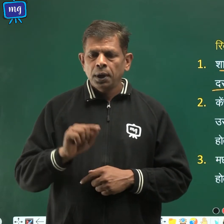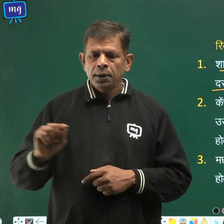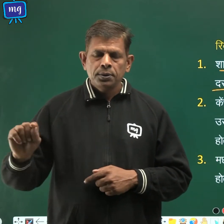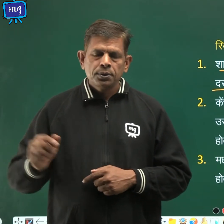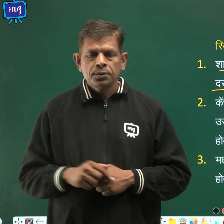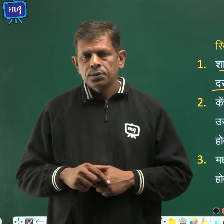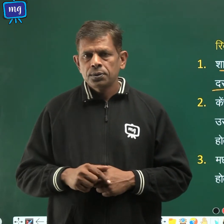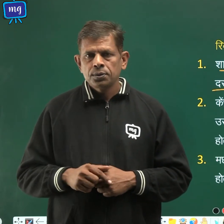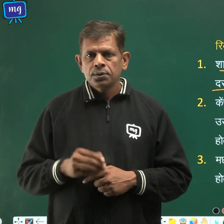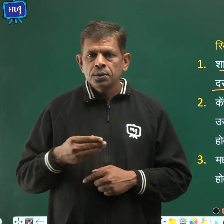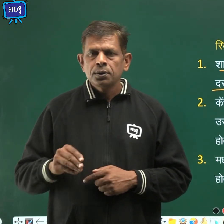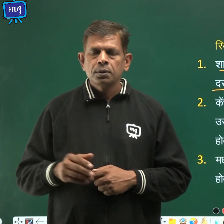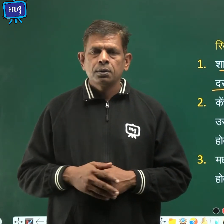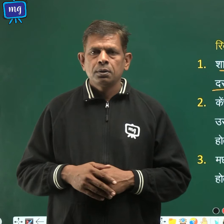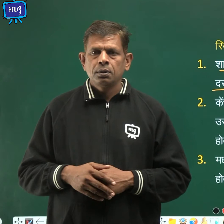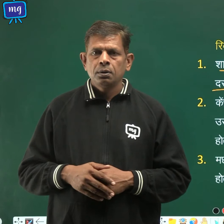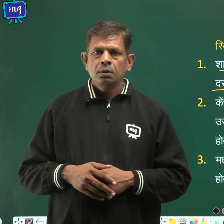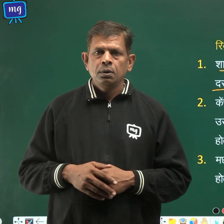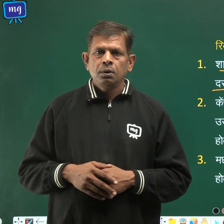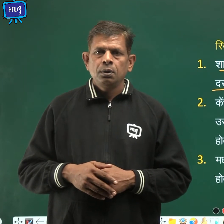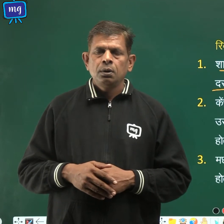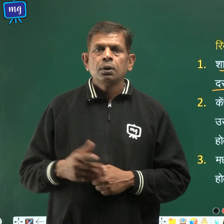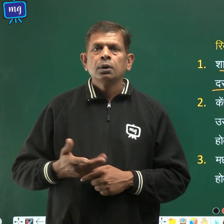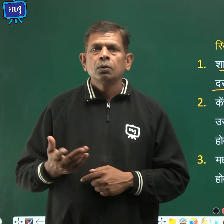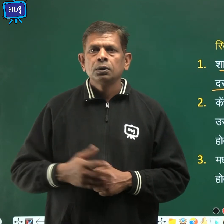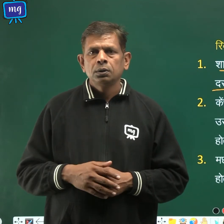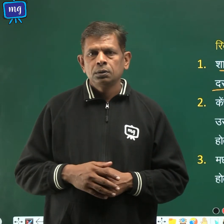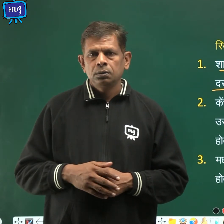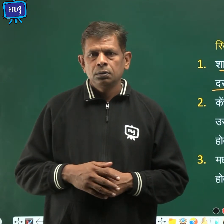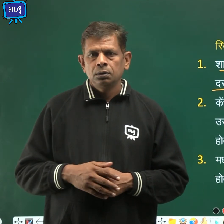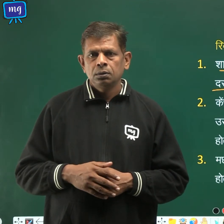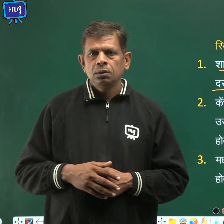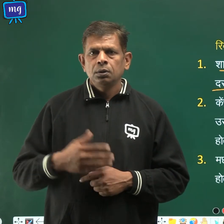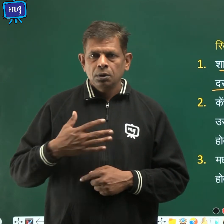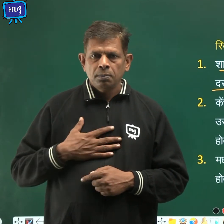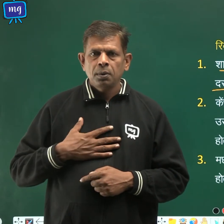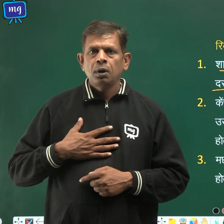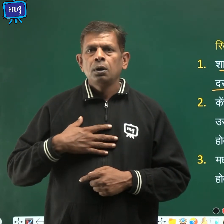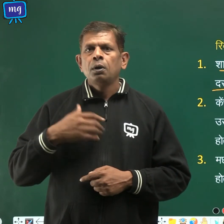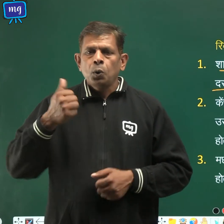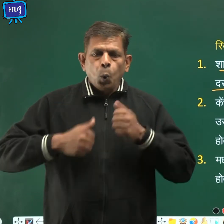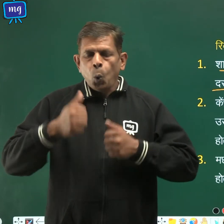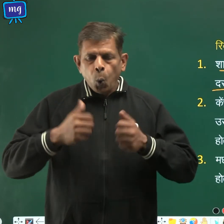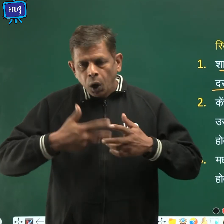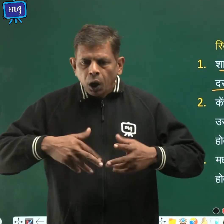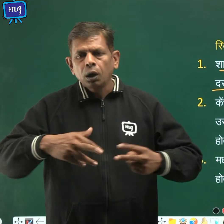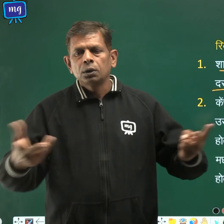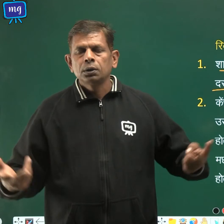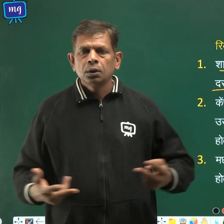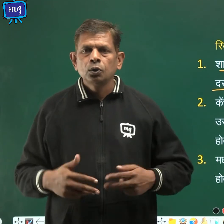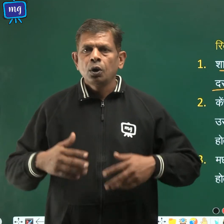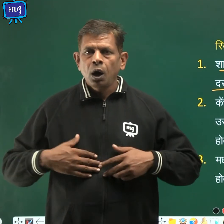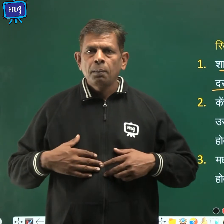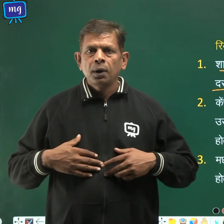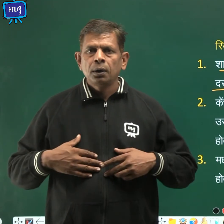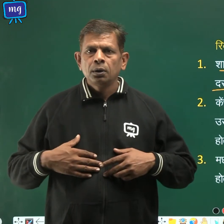डैश जाती है। क्या होता है बच्चों? जब हम एक्टिव होते हैं, हमारी